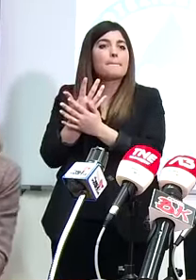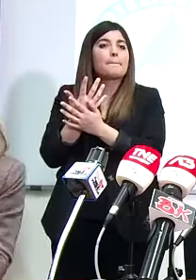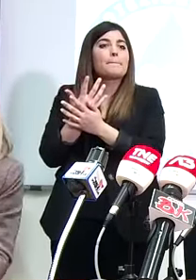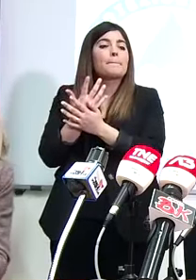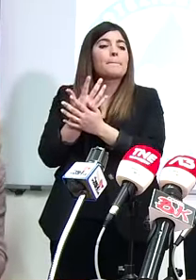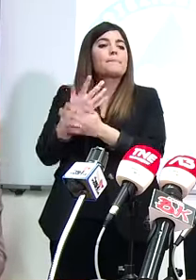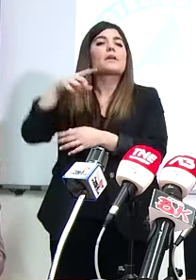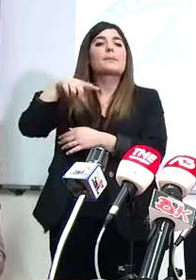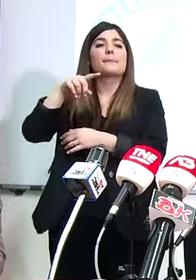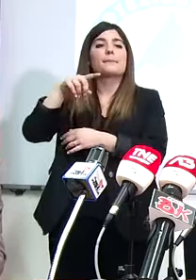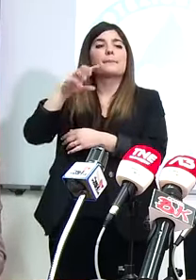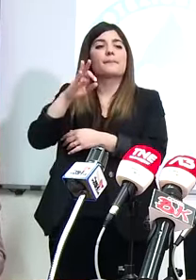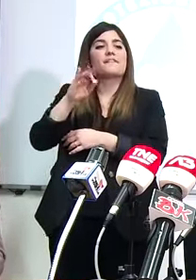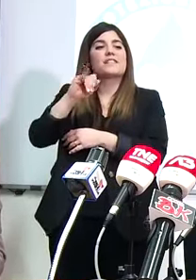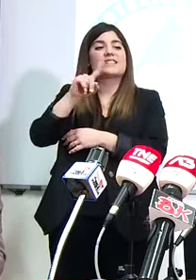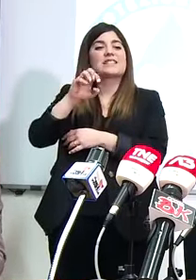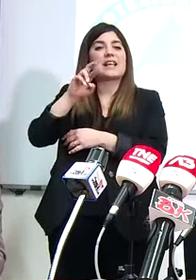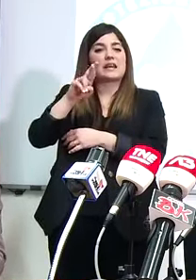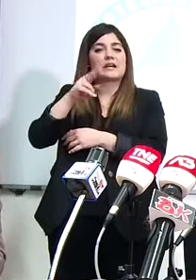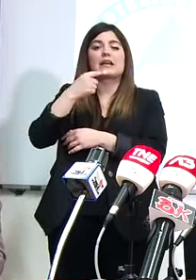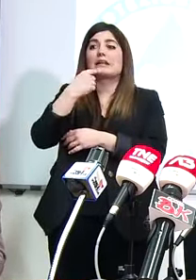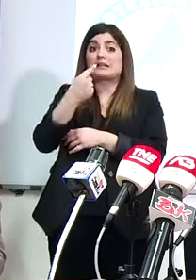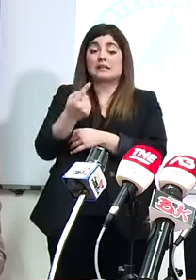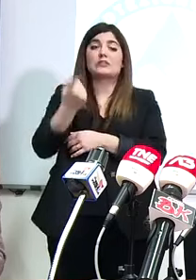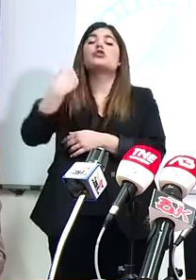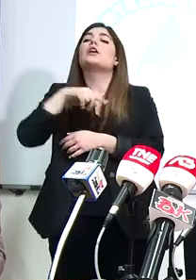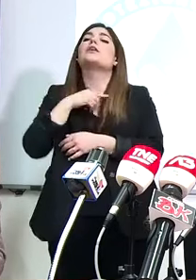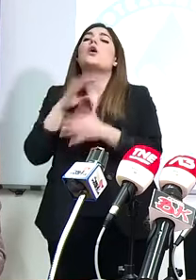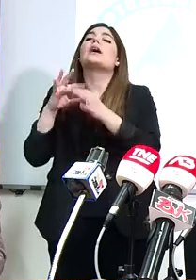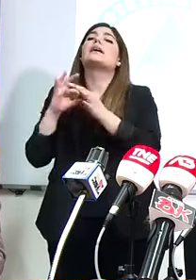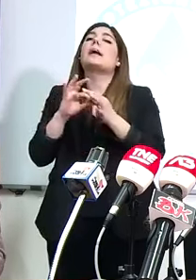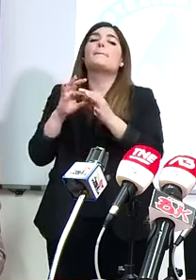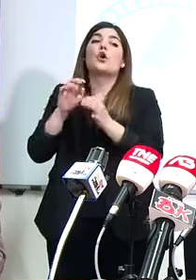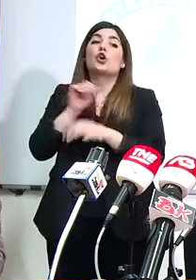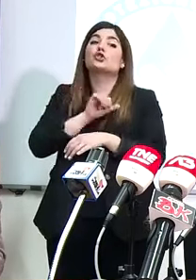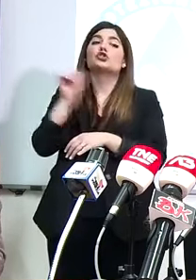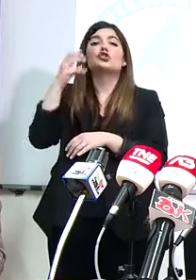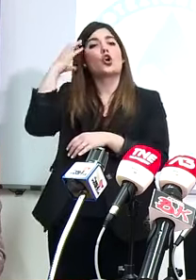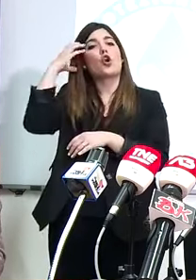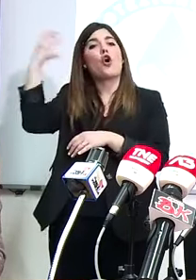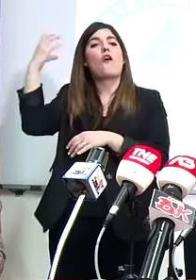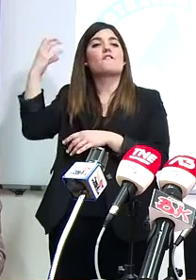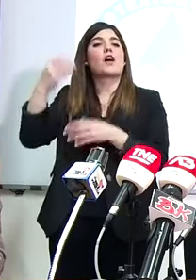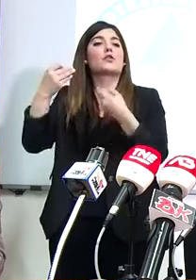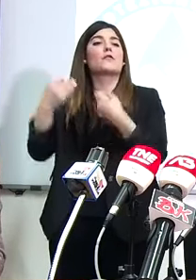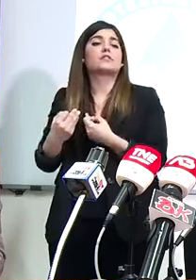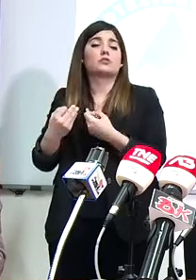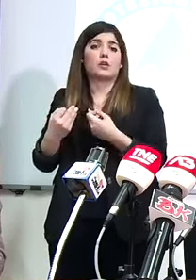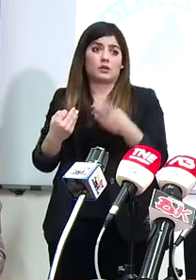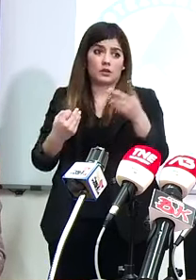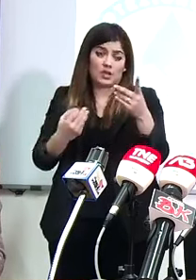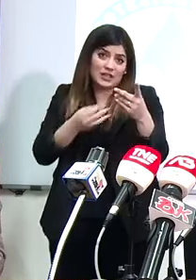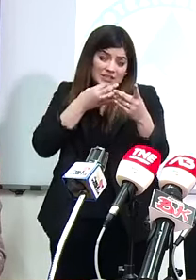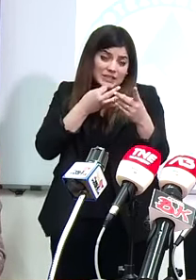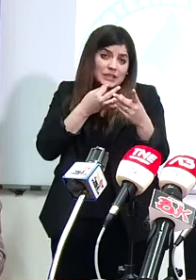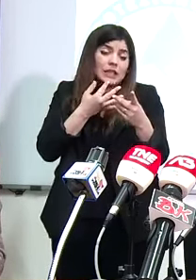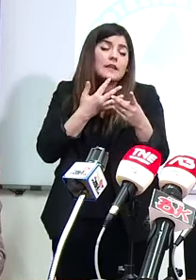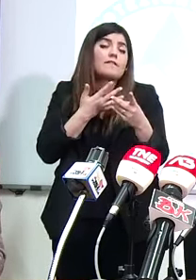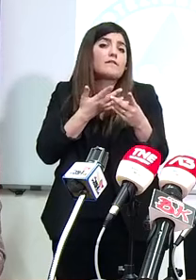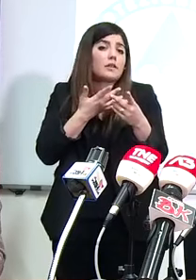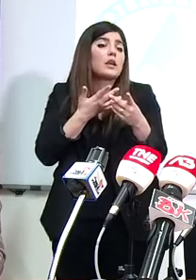file che dice noi teniamo rapporti soltanto con governi ufficiali bene allora questo lascia intendere che molto probabilmente le